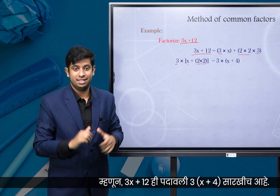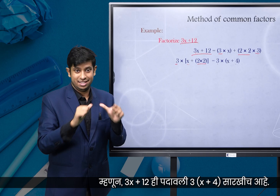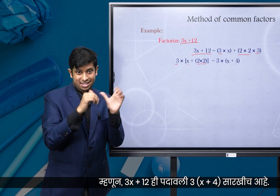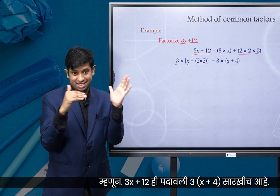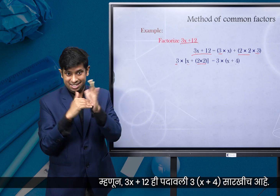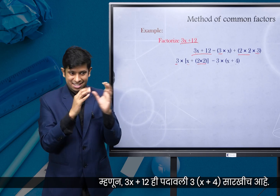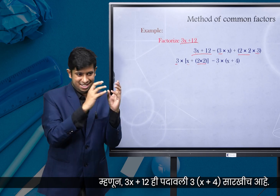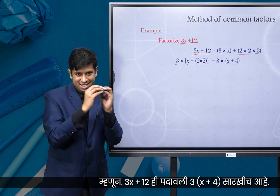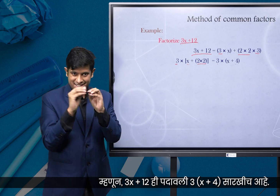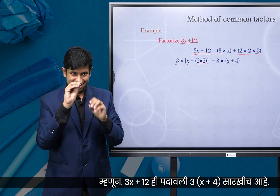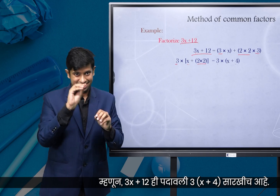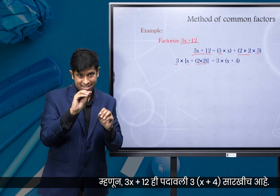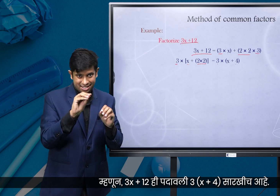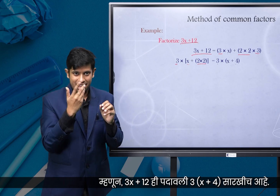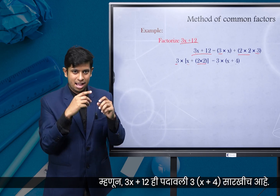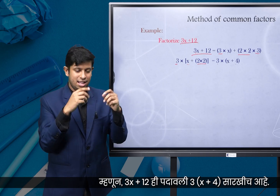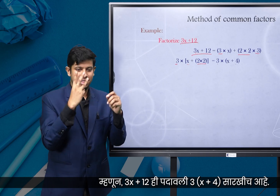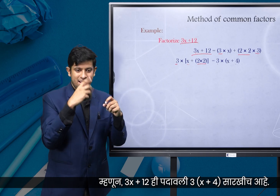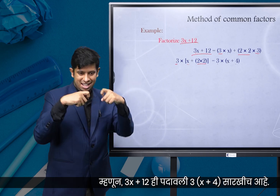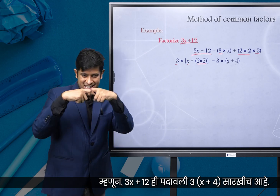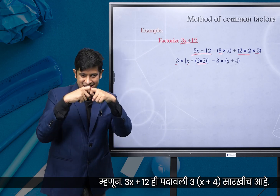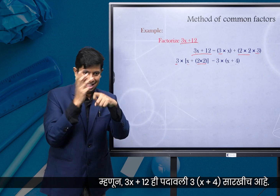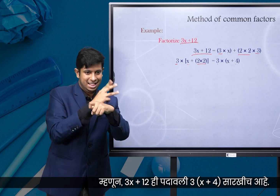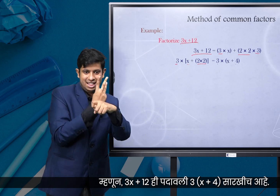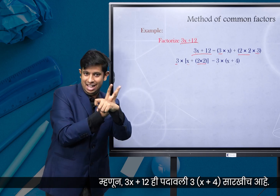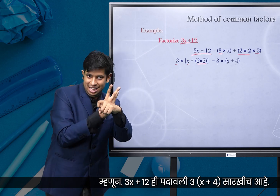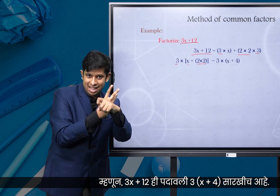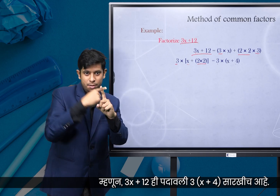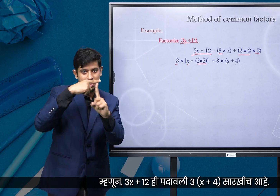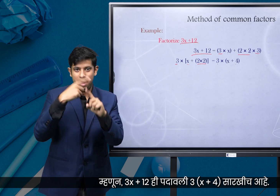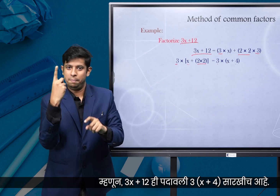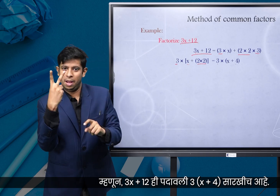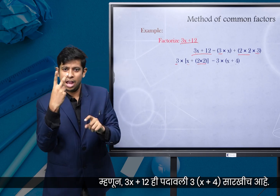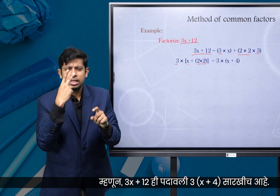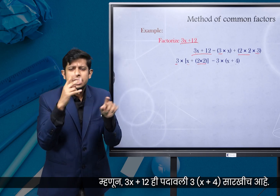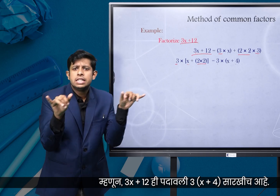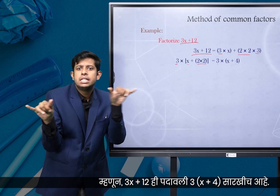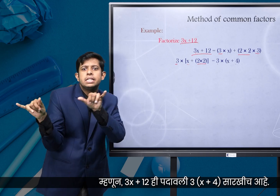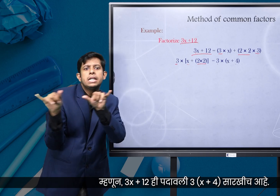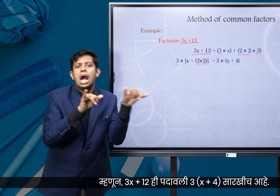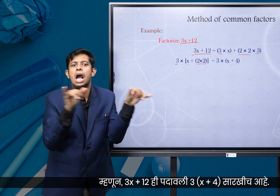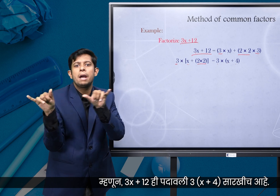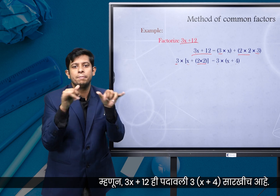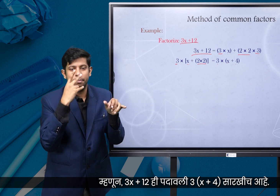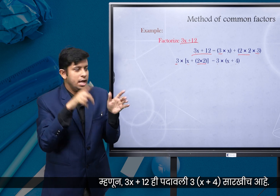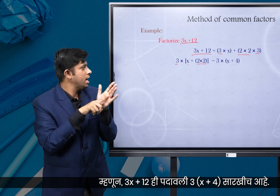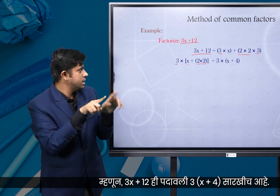म्हणून 3x अधिक 12 ही पदावली 3 कंसामध्ये x अधिक 4 सारखीच आहे.